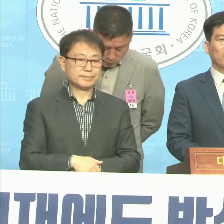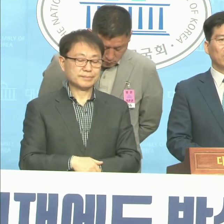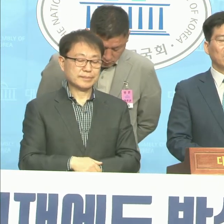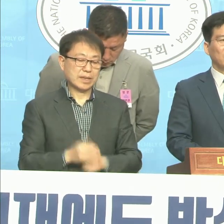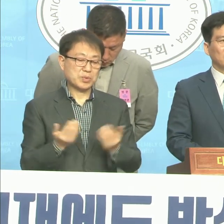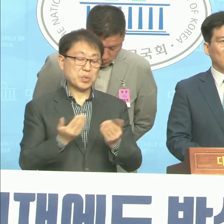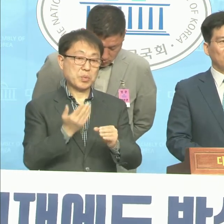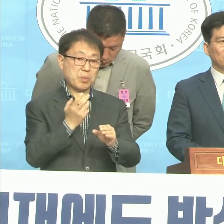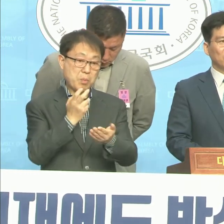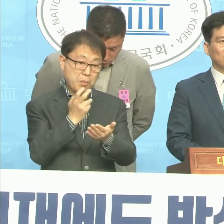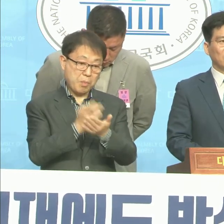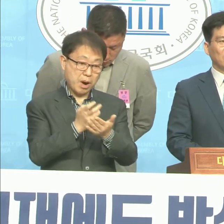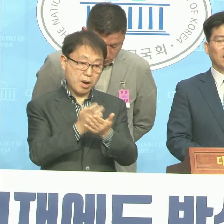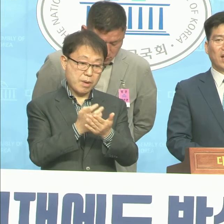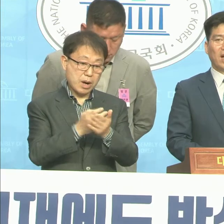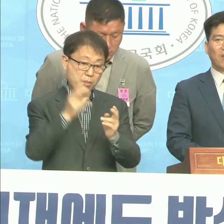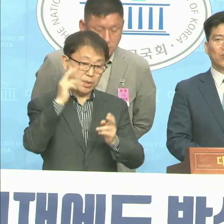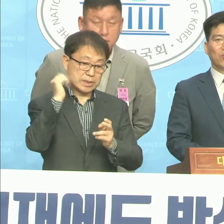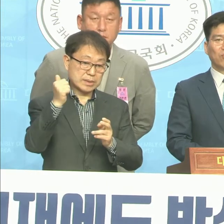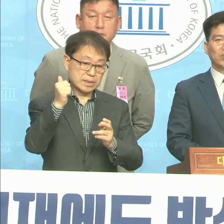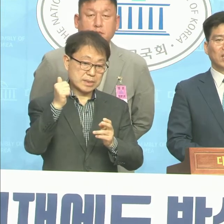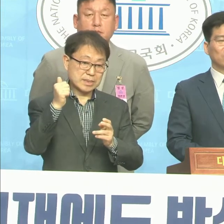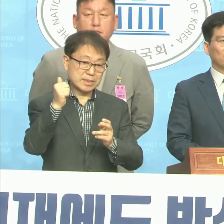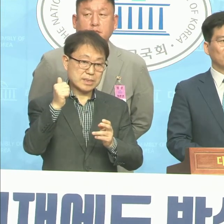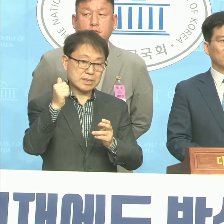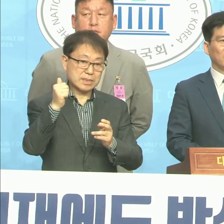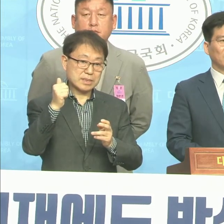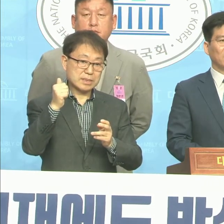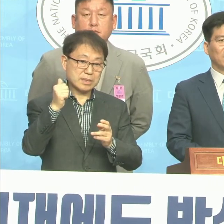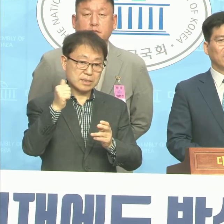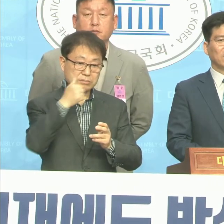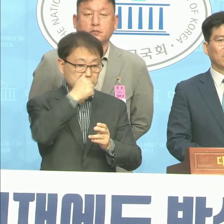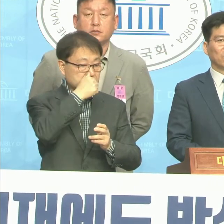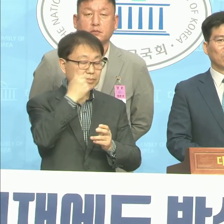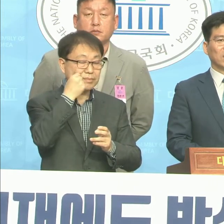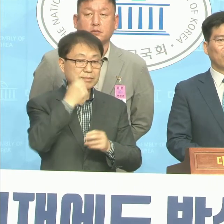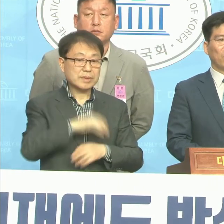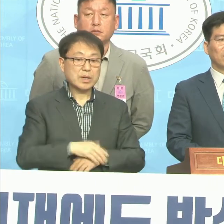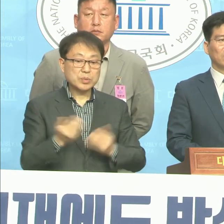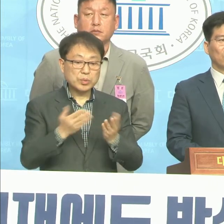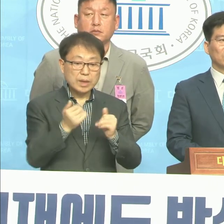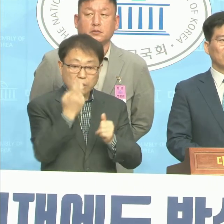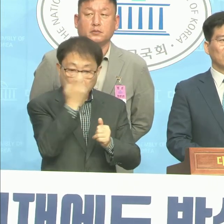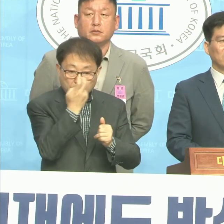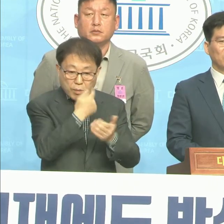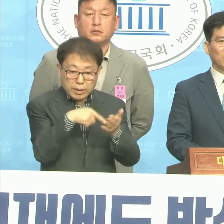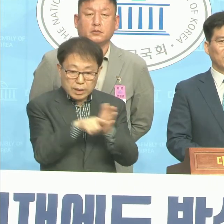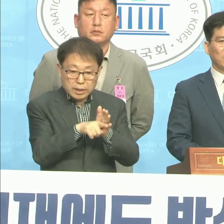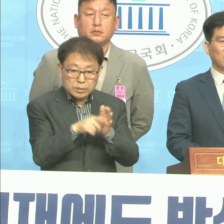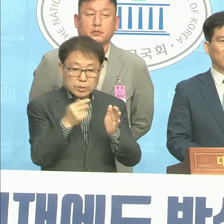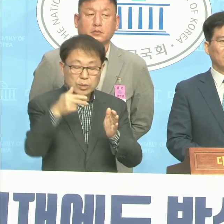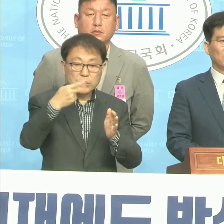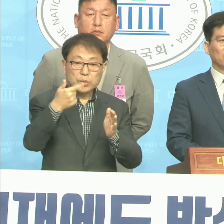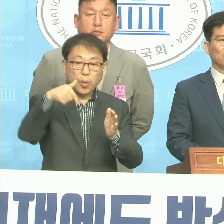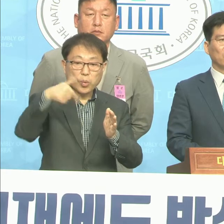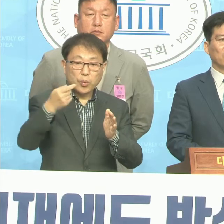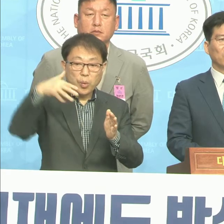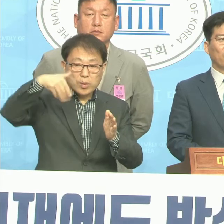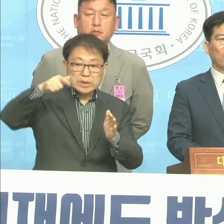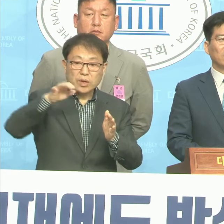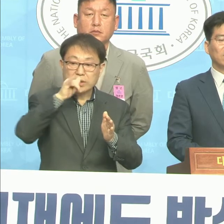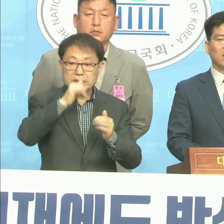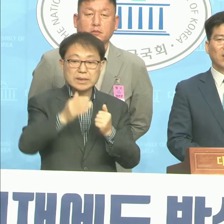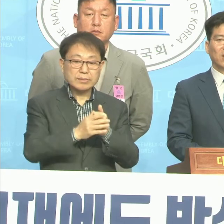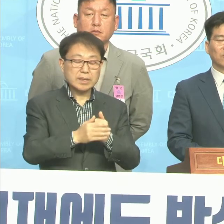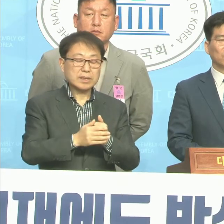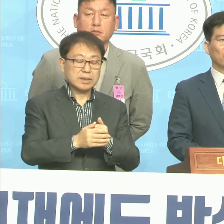노동법을 사업주는 현재 아무도 무시할 수 없습니다 노동자를 보호하는 노동청이 있기 때문입니다 중소기업을